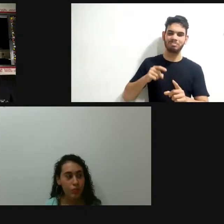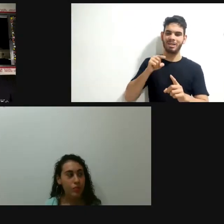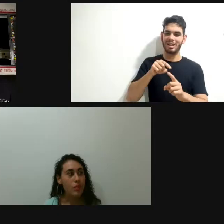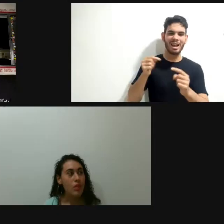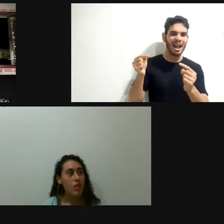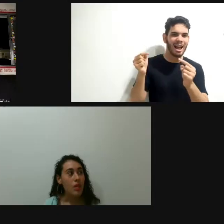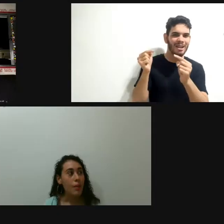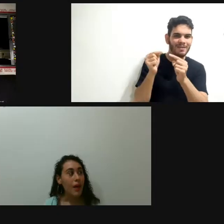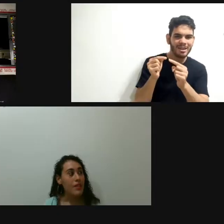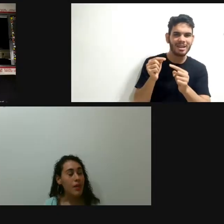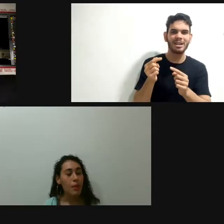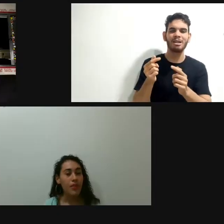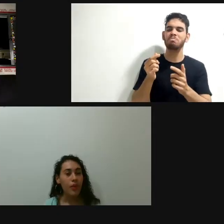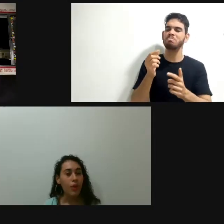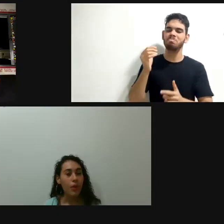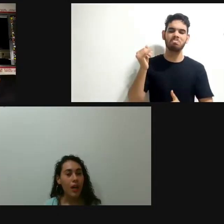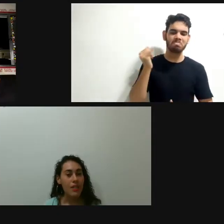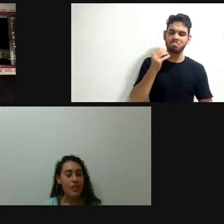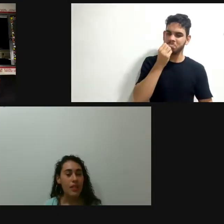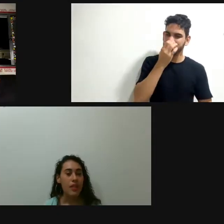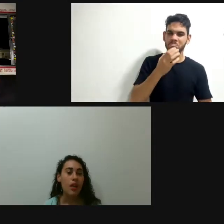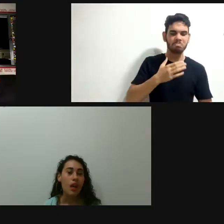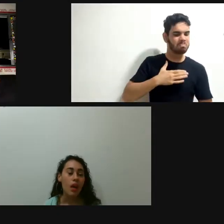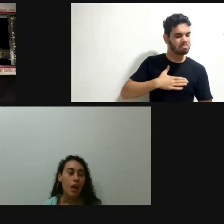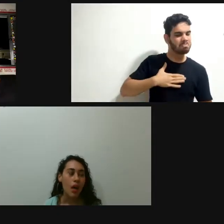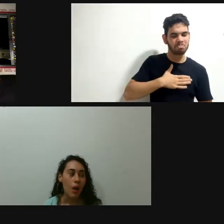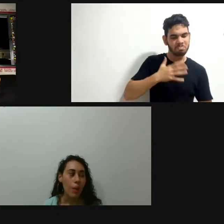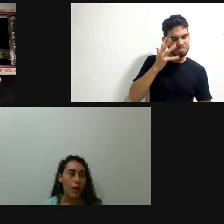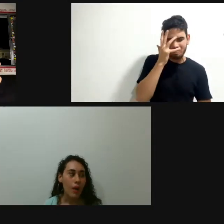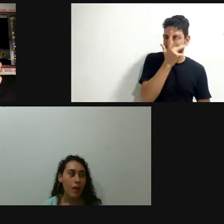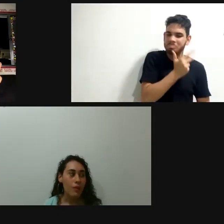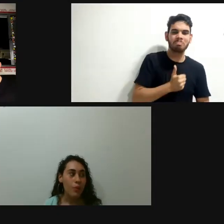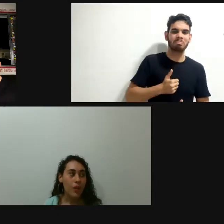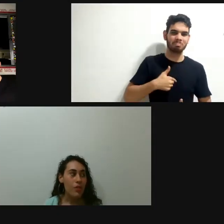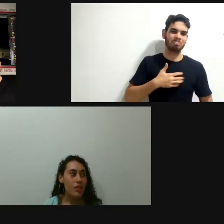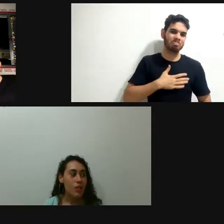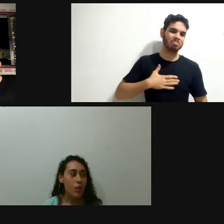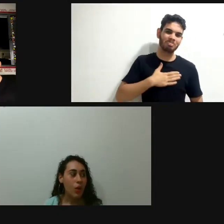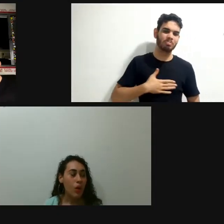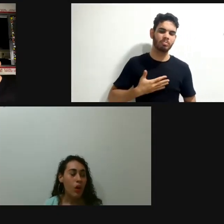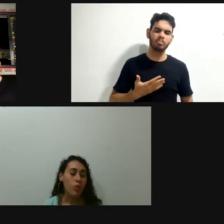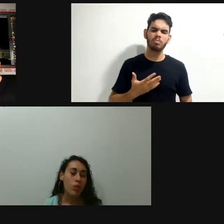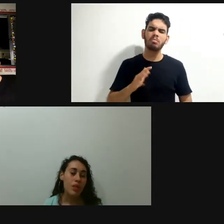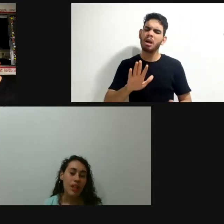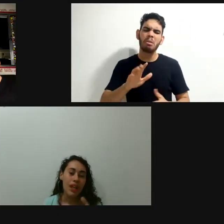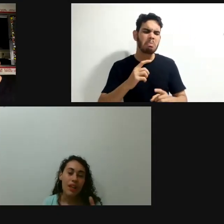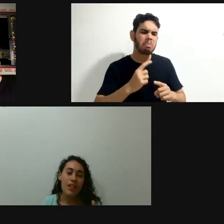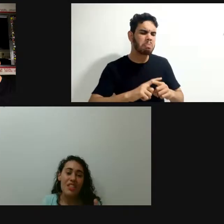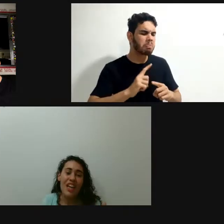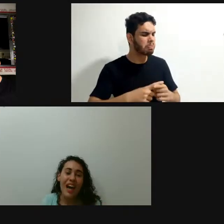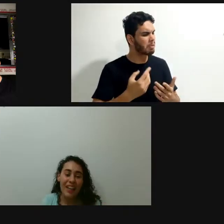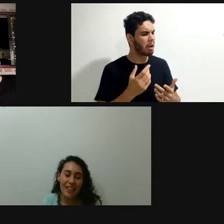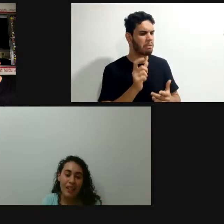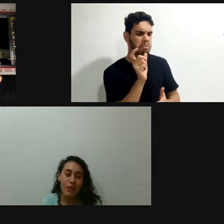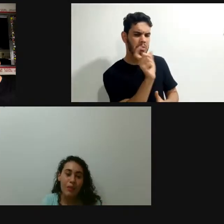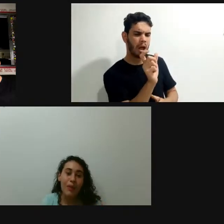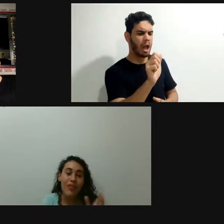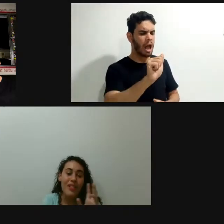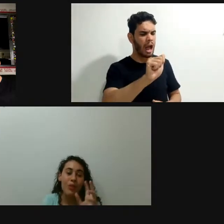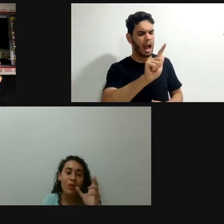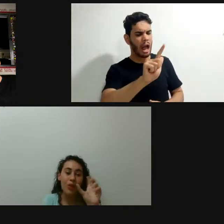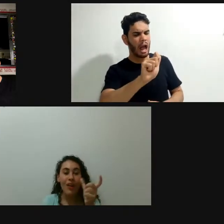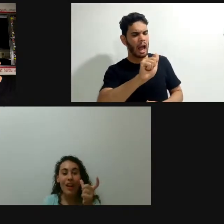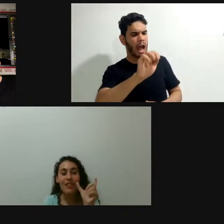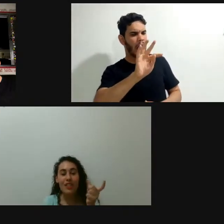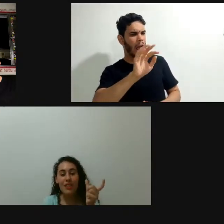bonito. Mas minha mãe falou assim: por que você não coloca o nome dela de Agatha? Para